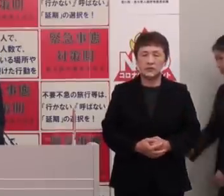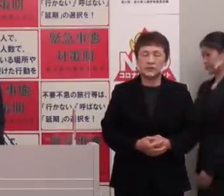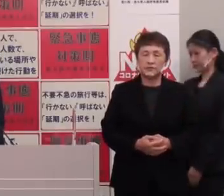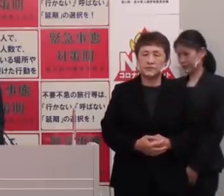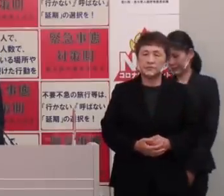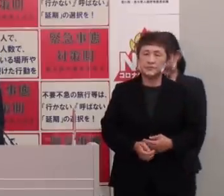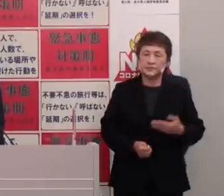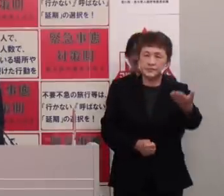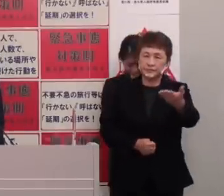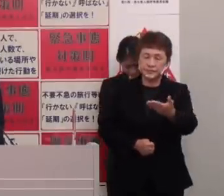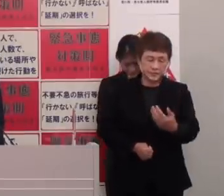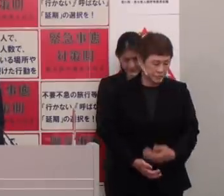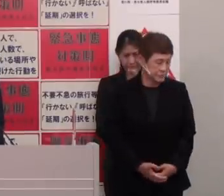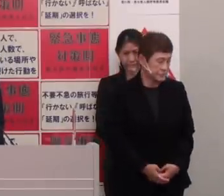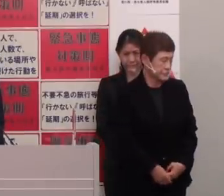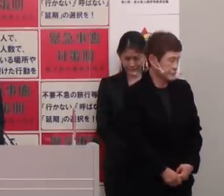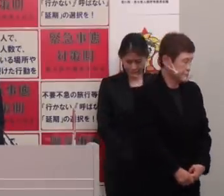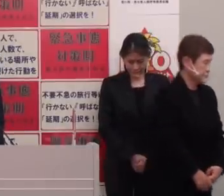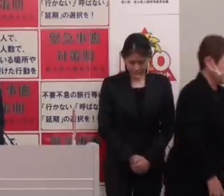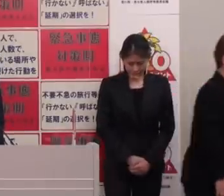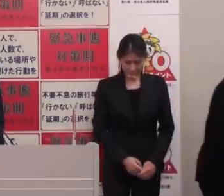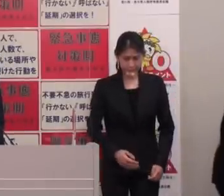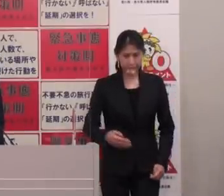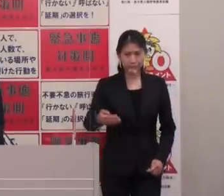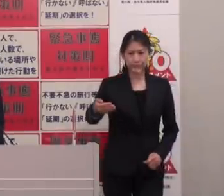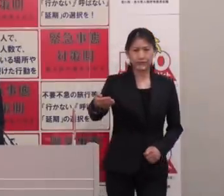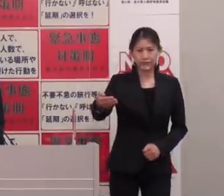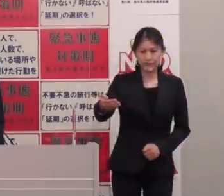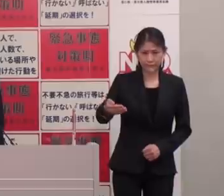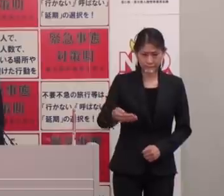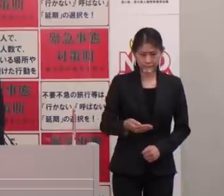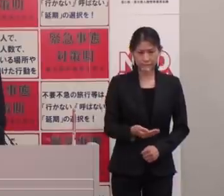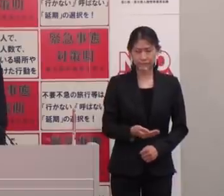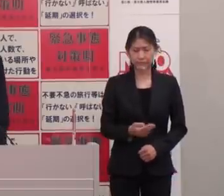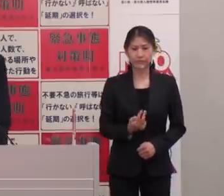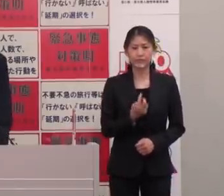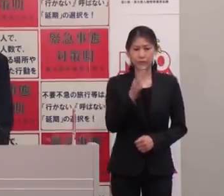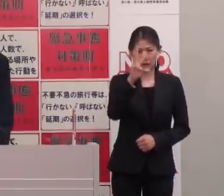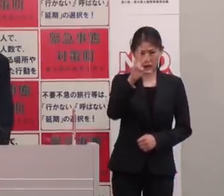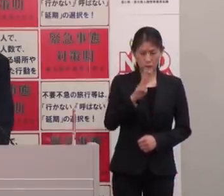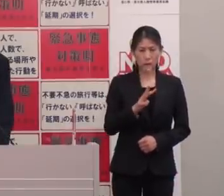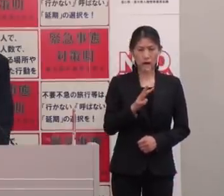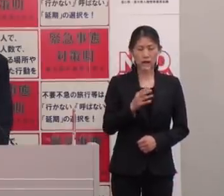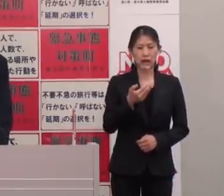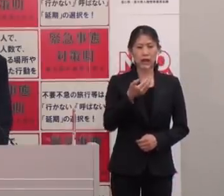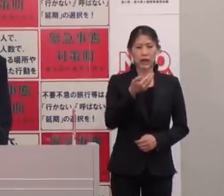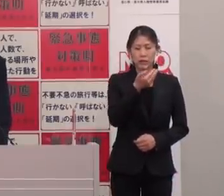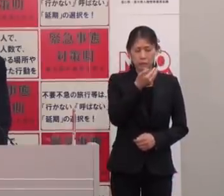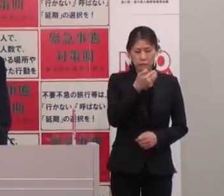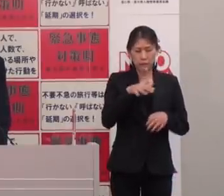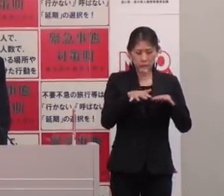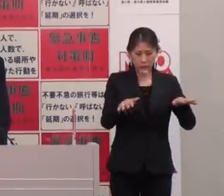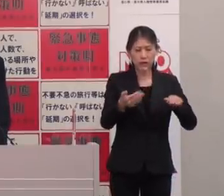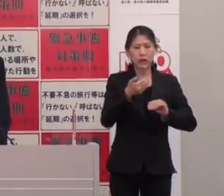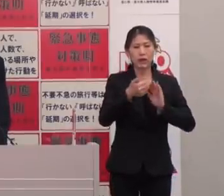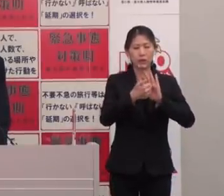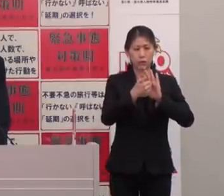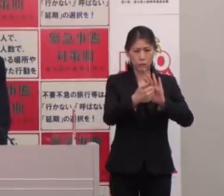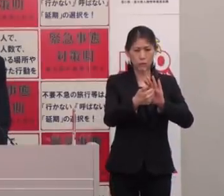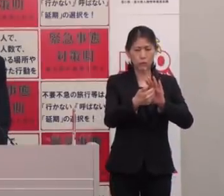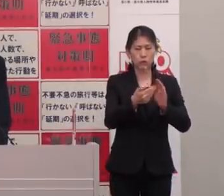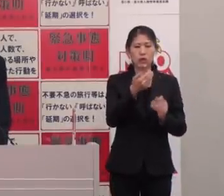もし香川県で今後まん延防止等重点措置が出た場合は、県としてもそういうふうに呼びかけるとかはあるんでしょうか。